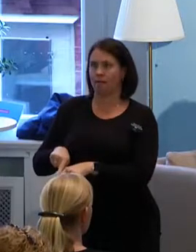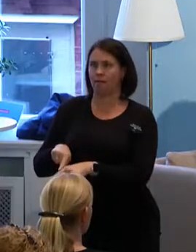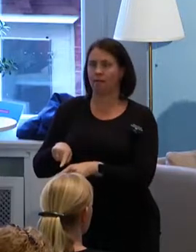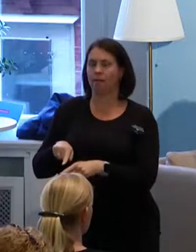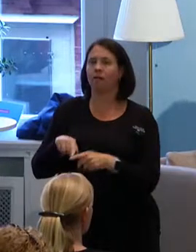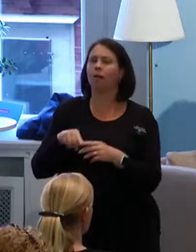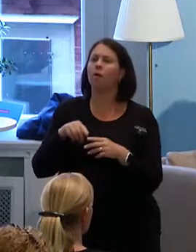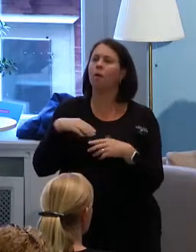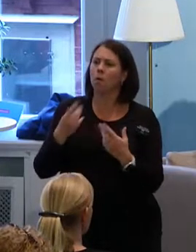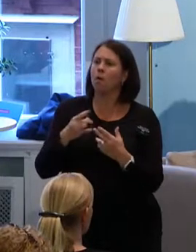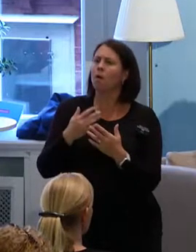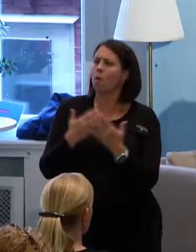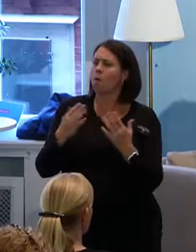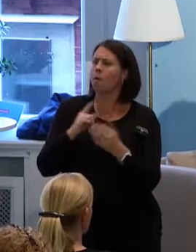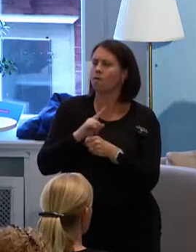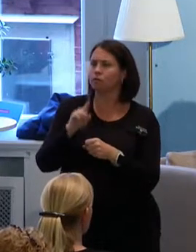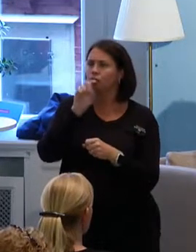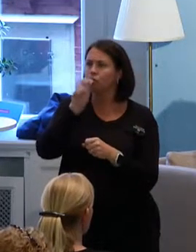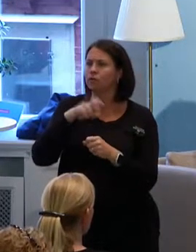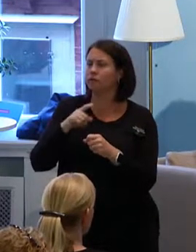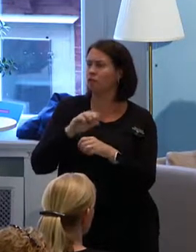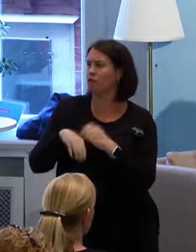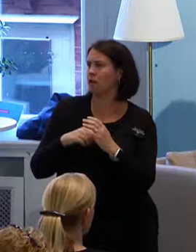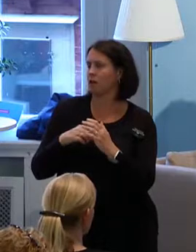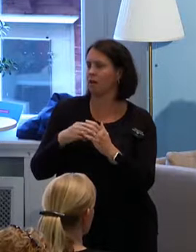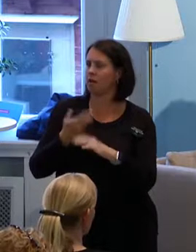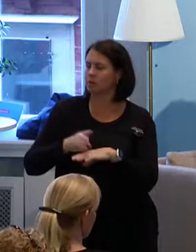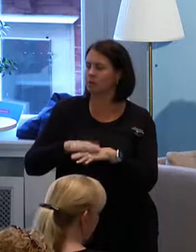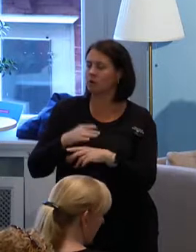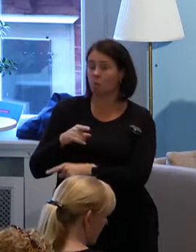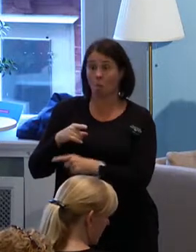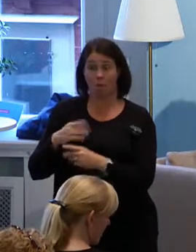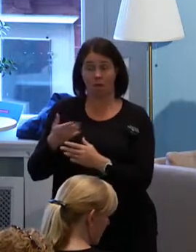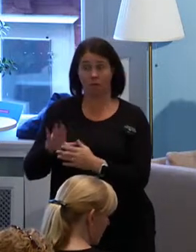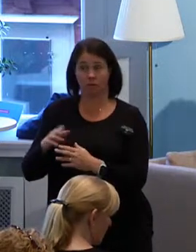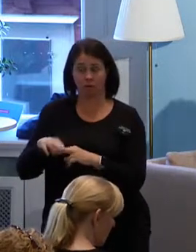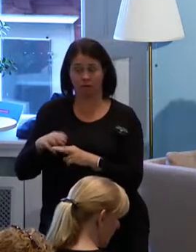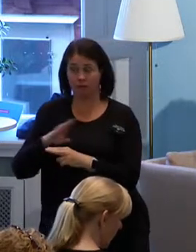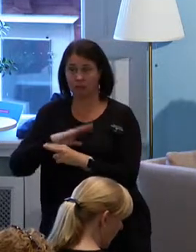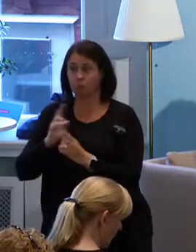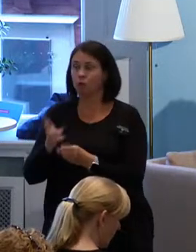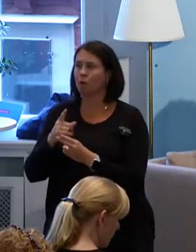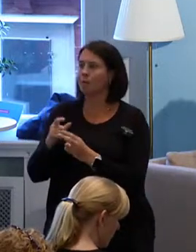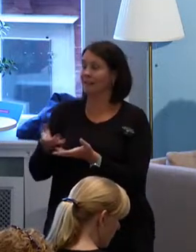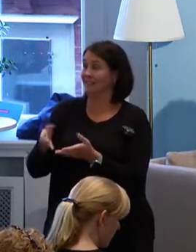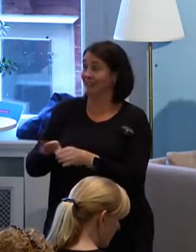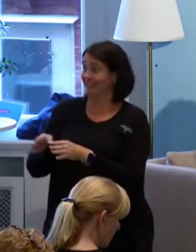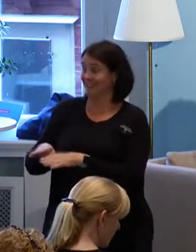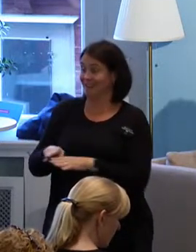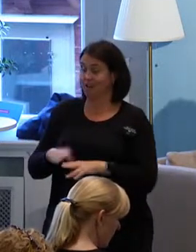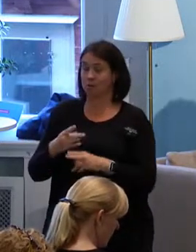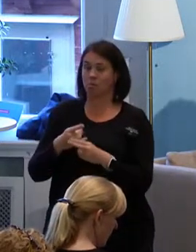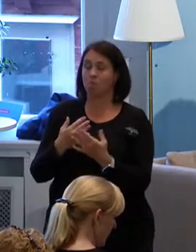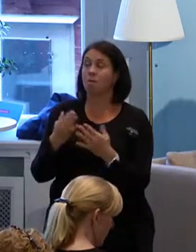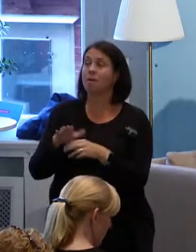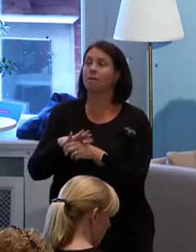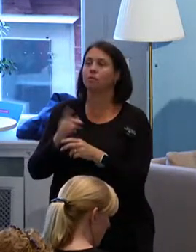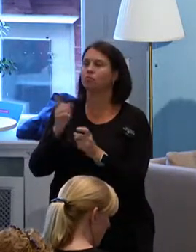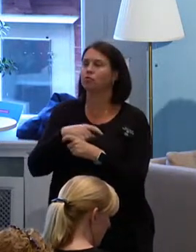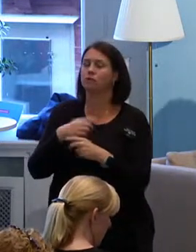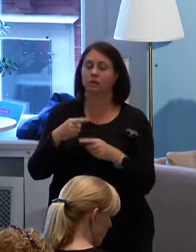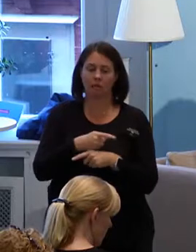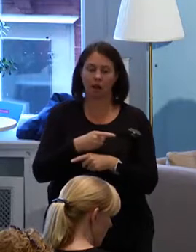många branscher finns det överkapacitet. Och även om hans anläggning var mest produktiv i koncernen, det spelar liksom ingen roll för det är omöjligt att stänga anläggningar i många marknader. I Sverige var